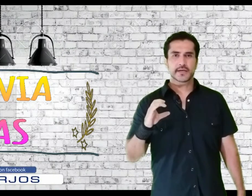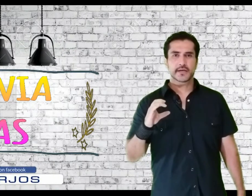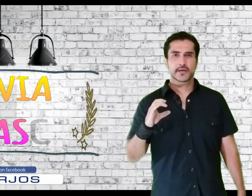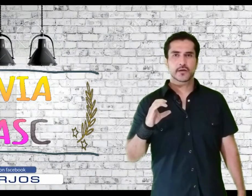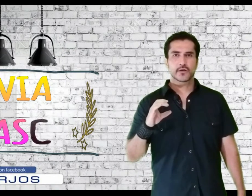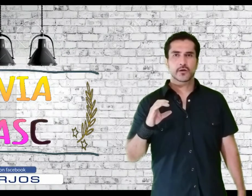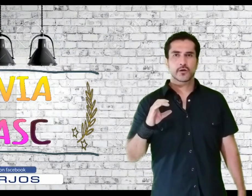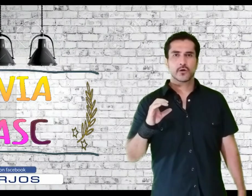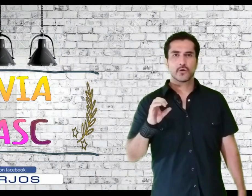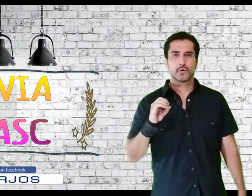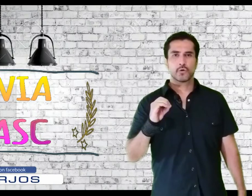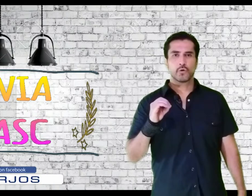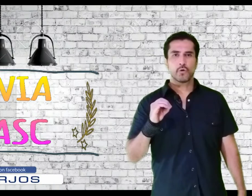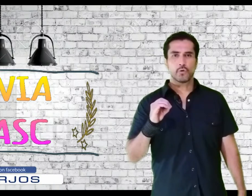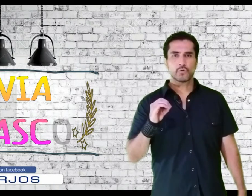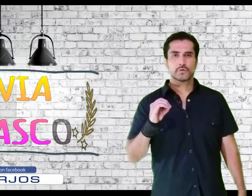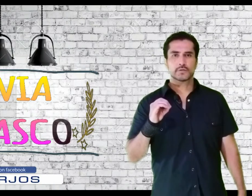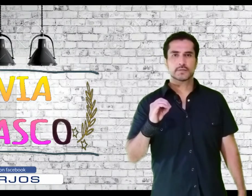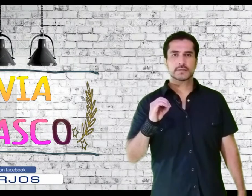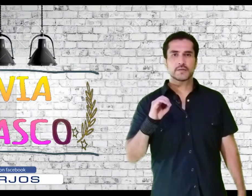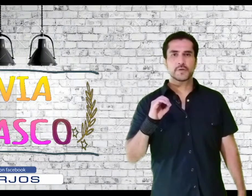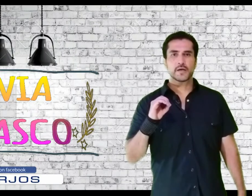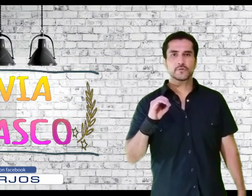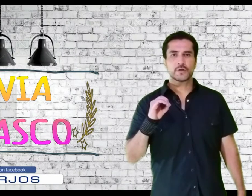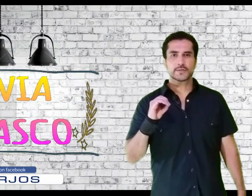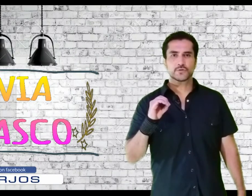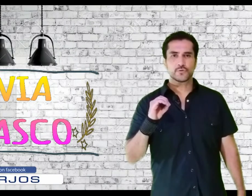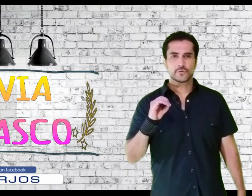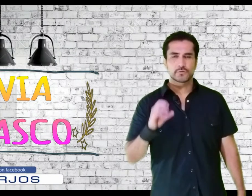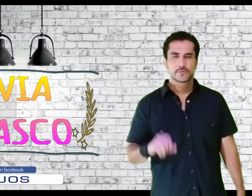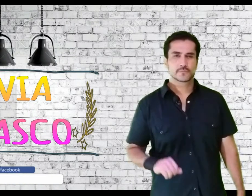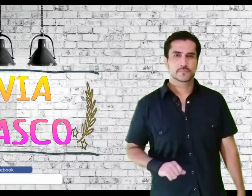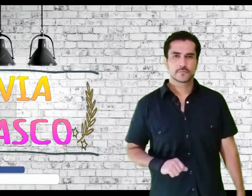C, O, Silvia Olasco.